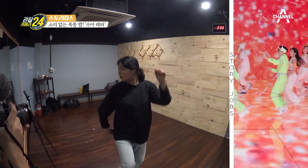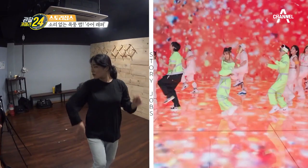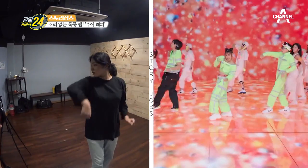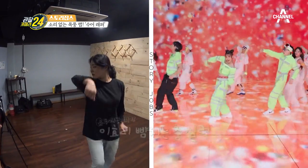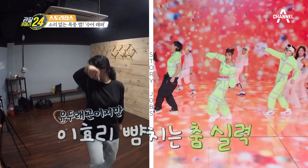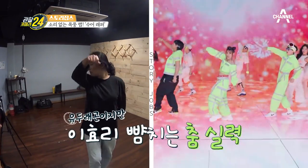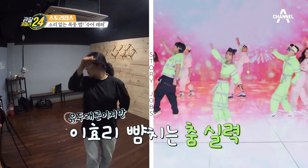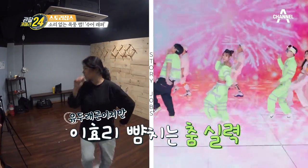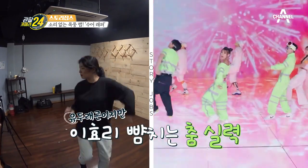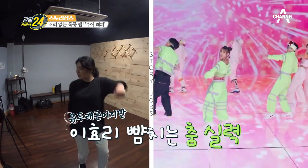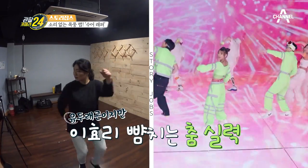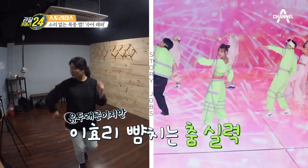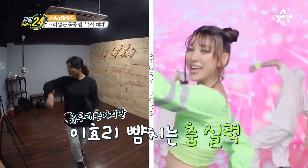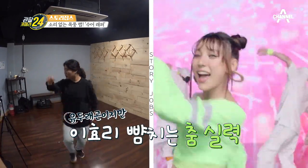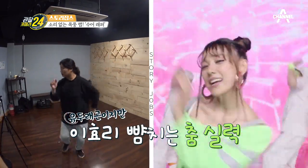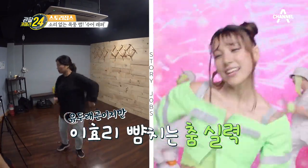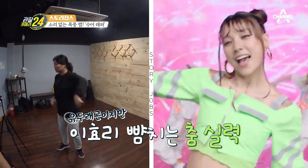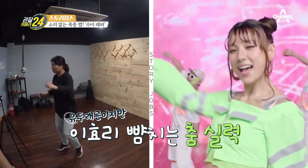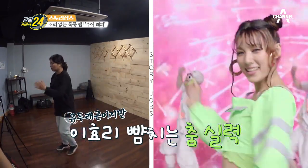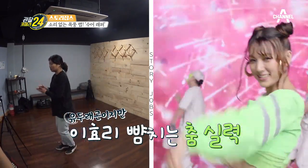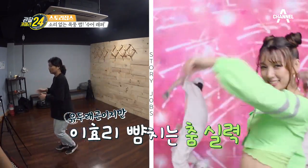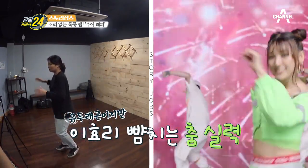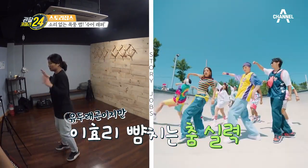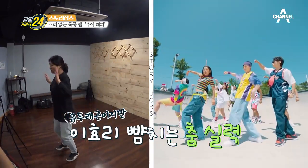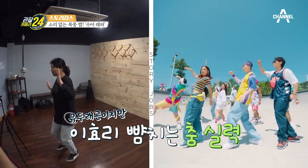오늘 제대로 끼 판출하시네요. 와우.